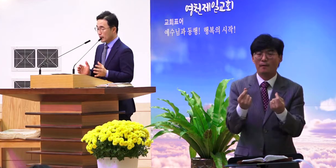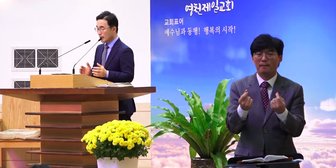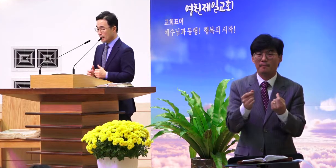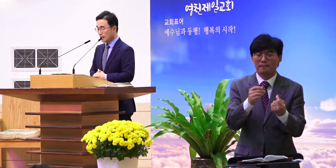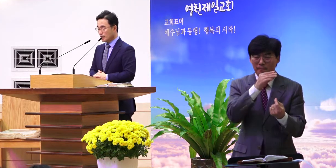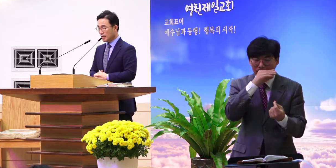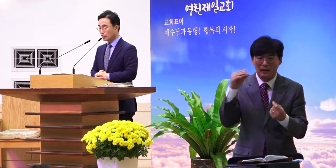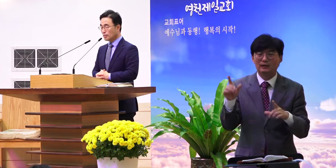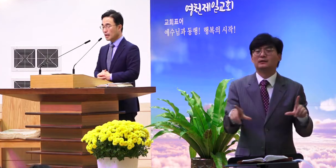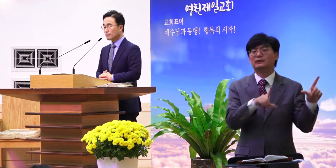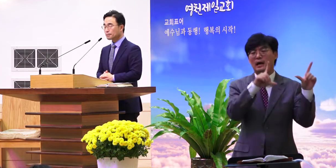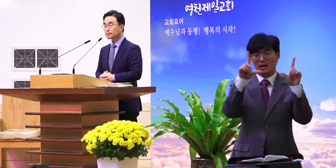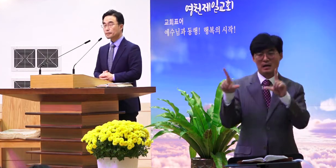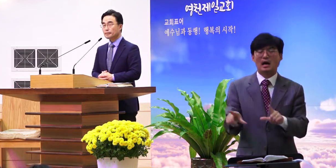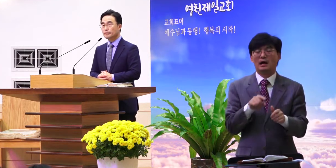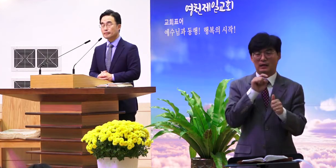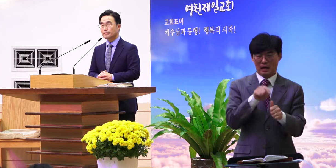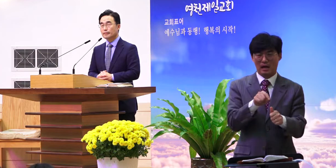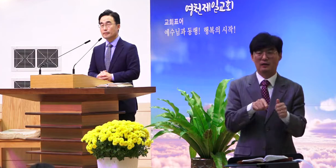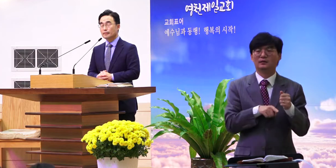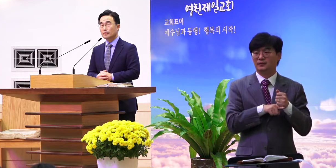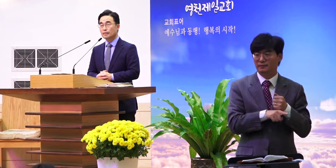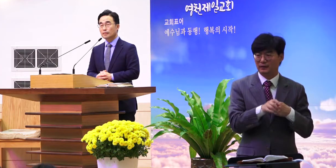똑바로 해라 하는 겁니다.